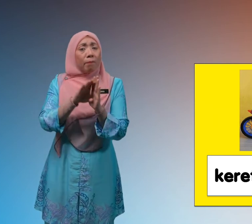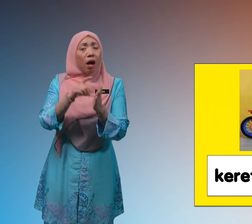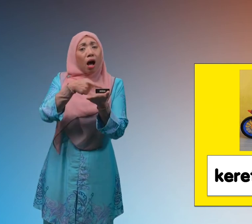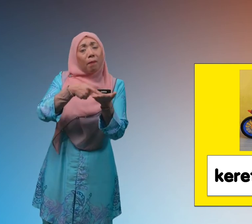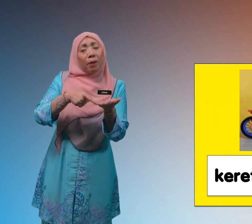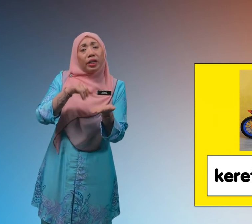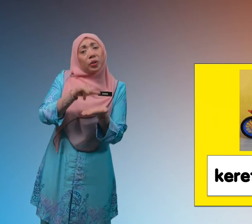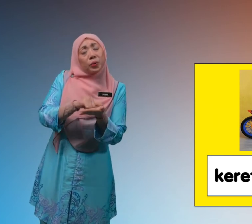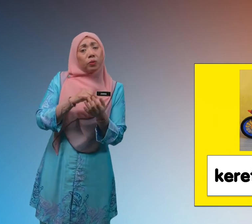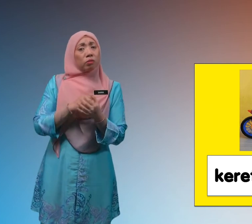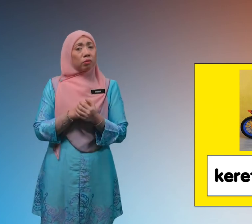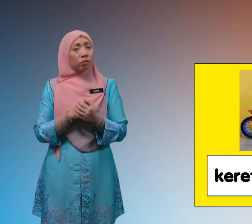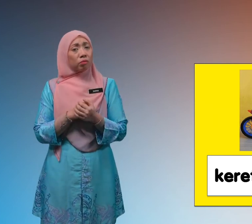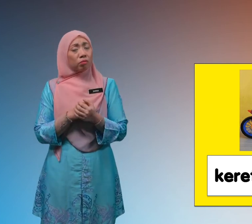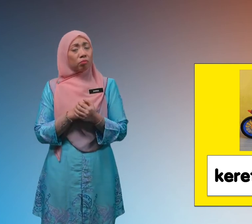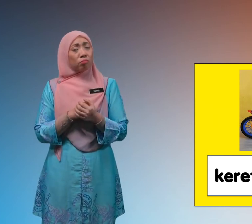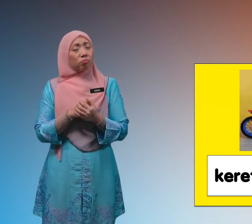Gambar apa itu?